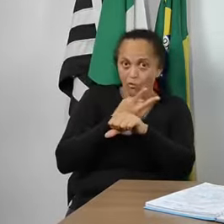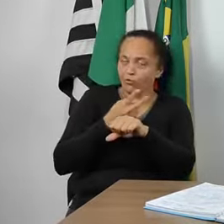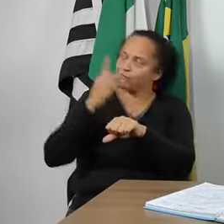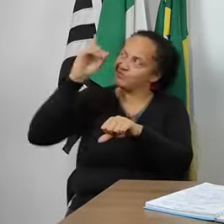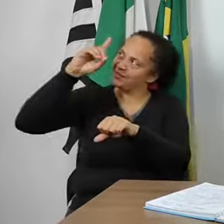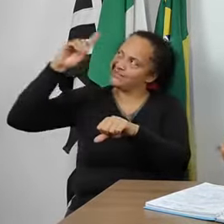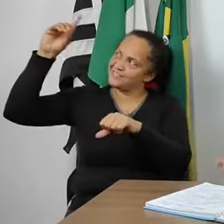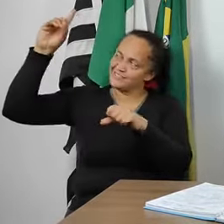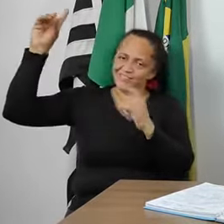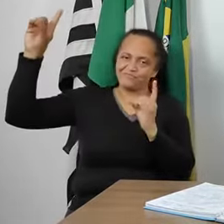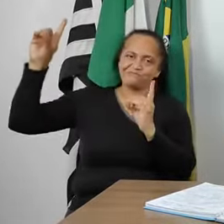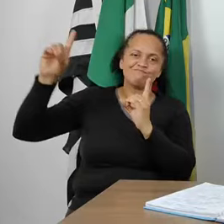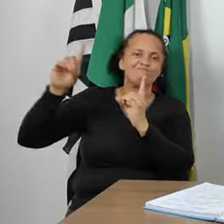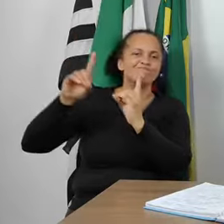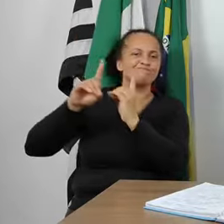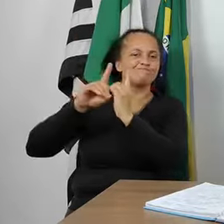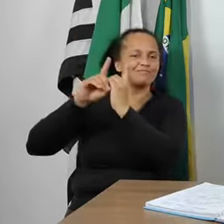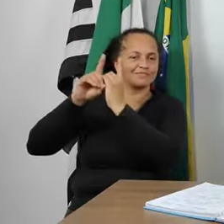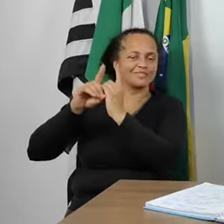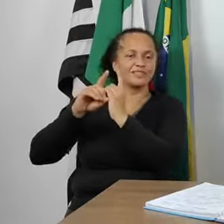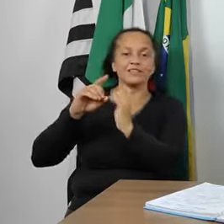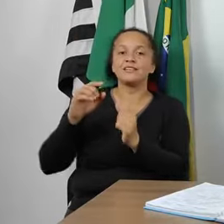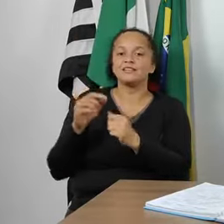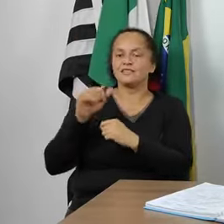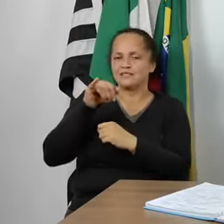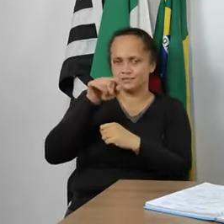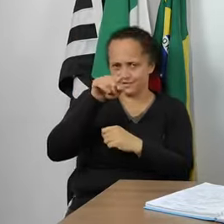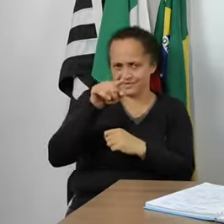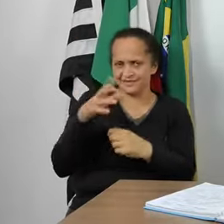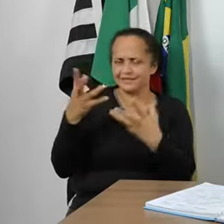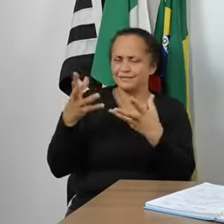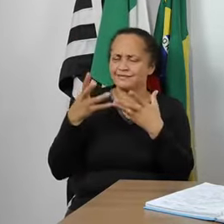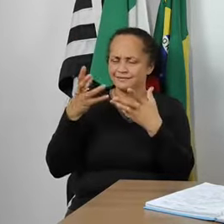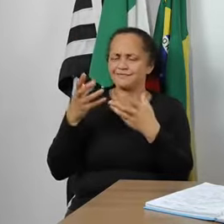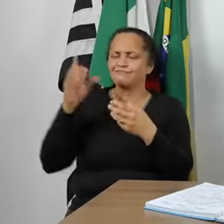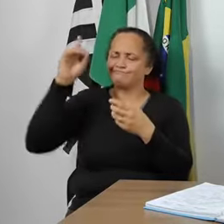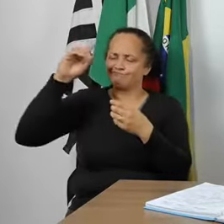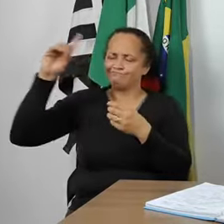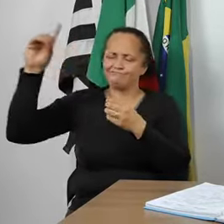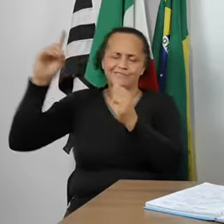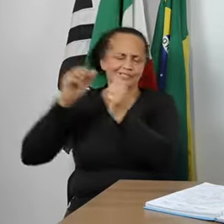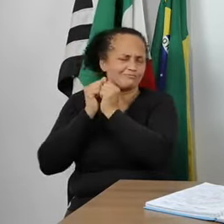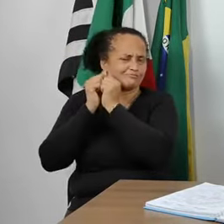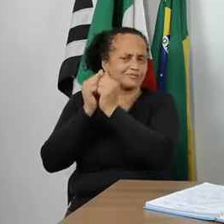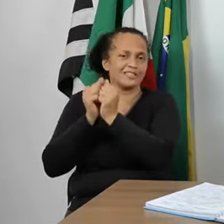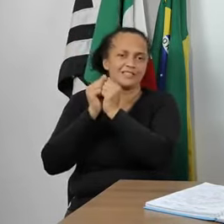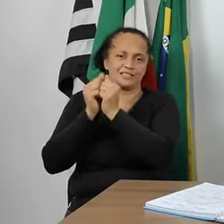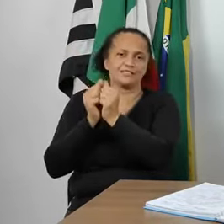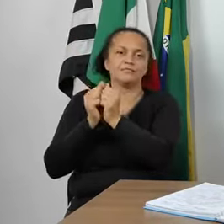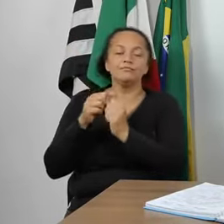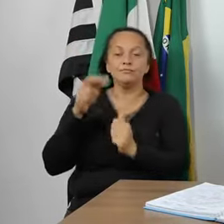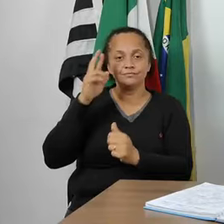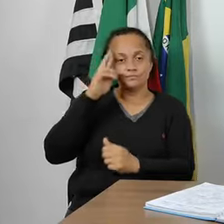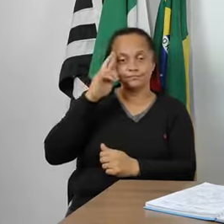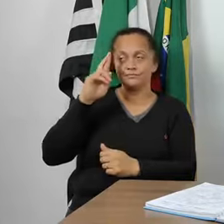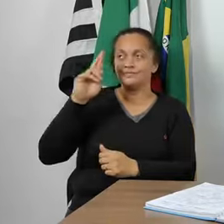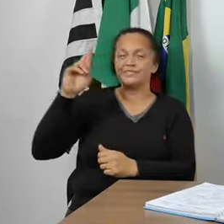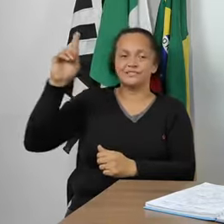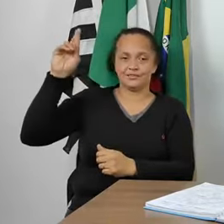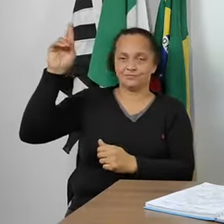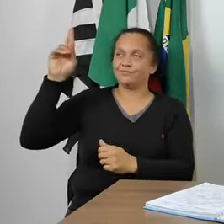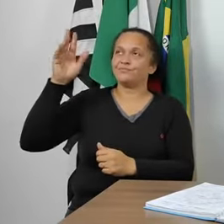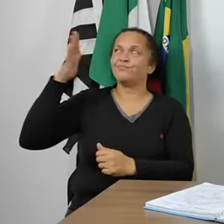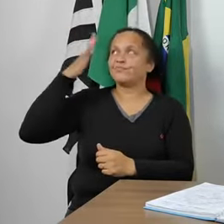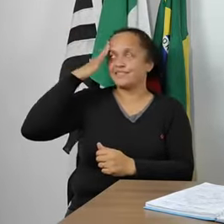batei e abri-se-vos-á. Oh, que maravilhoso, que glorioso. O Senhor nos ouve. E quando nós